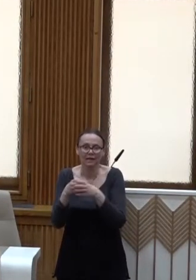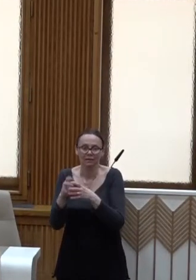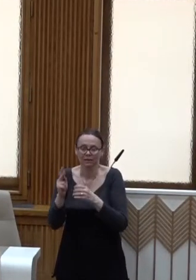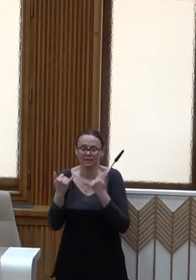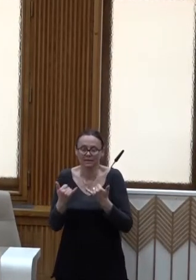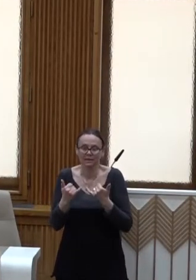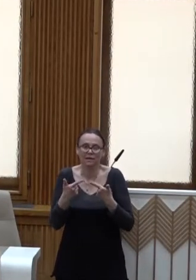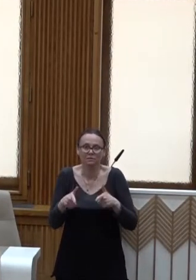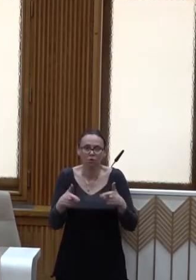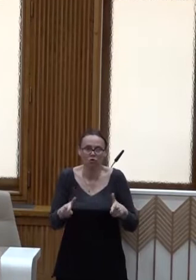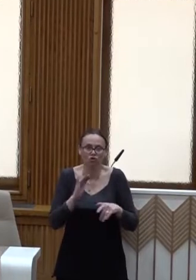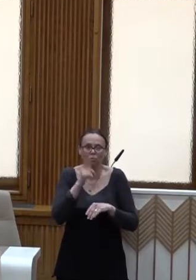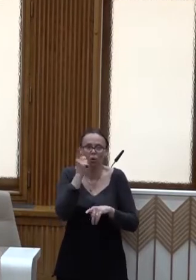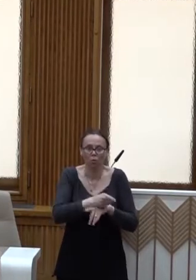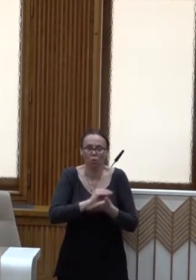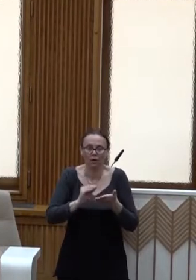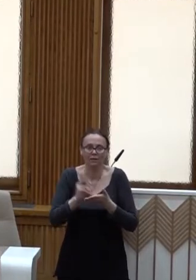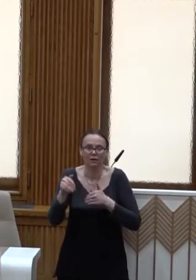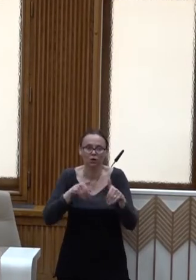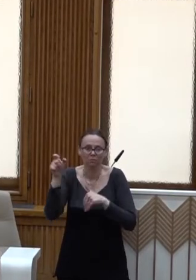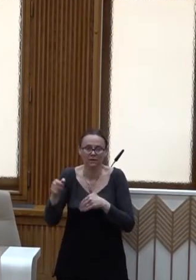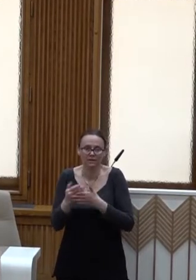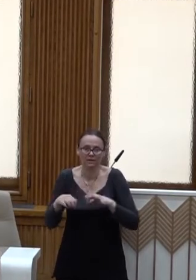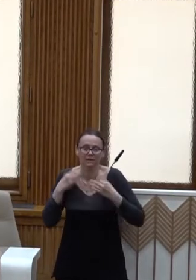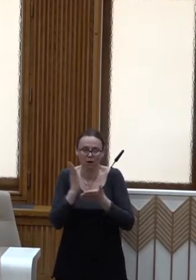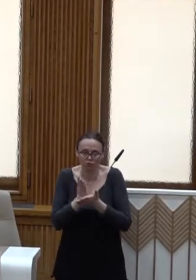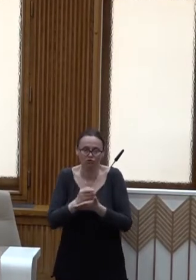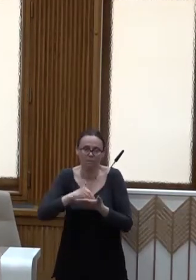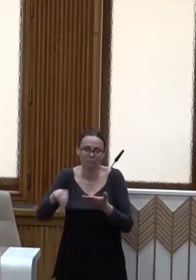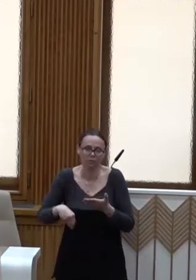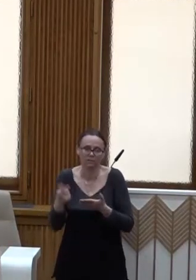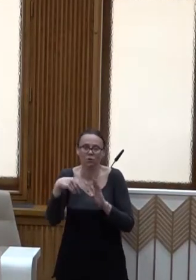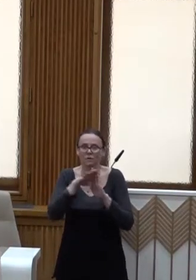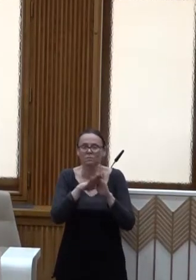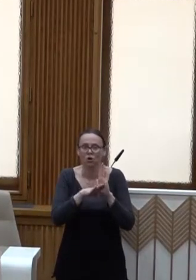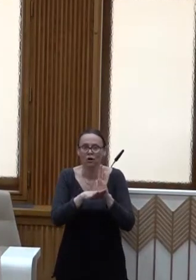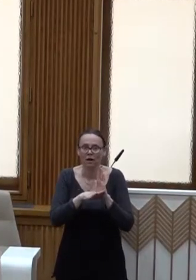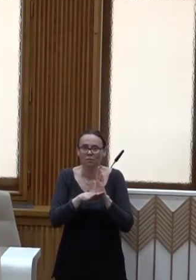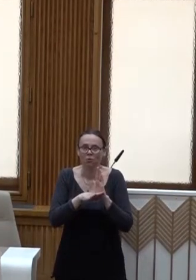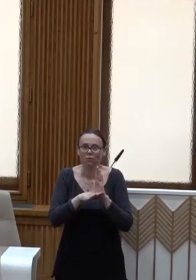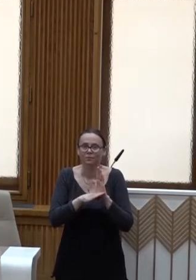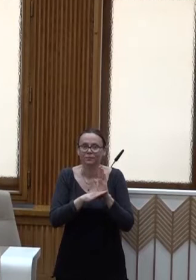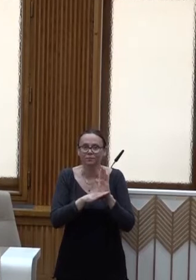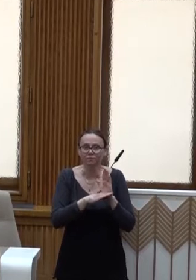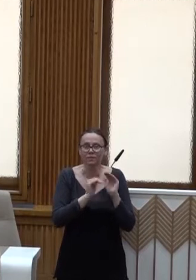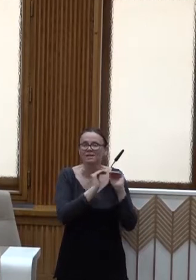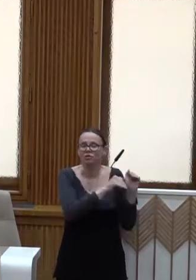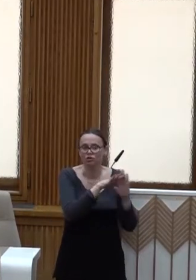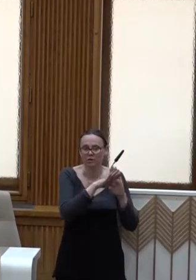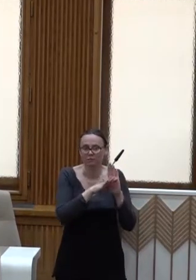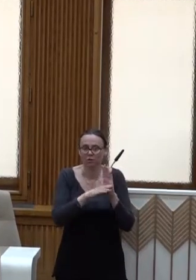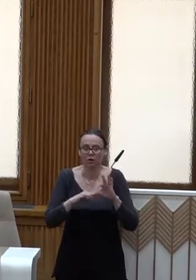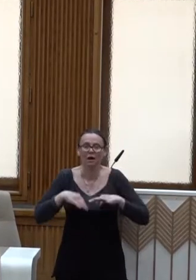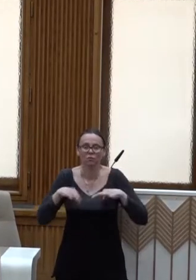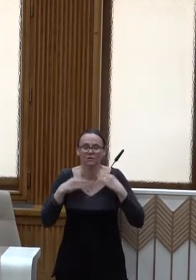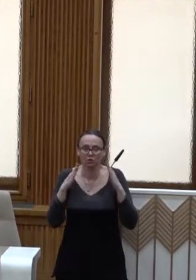zdaj sproščajo po uredbi, ki jo minister za zdravje že podpisal, iz programov, predvsem preventivnih programov po